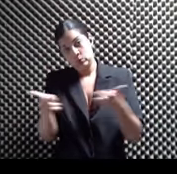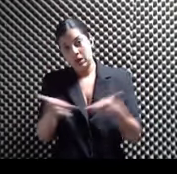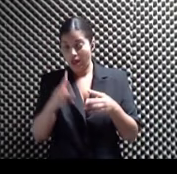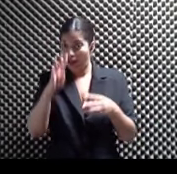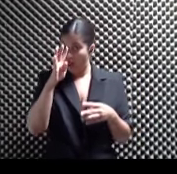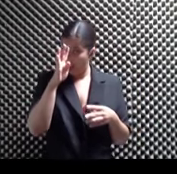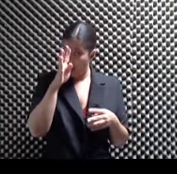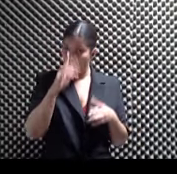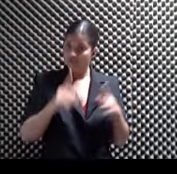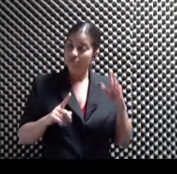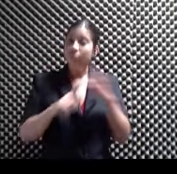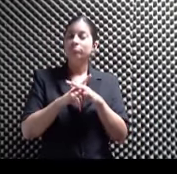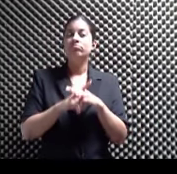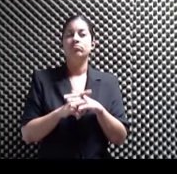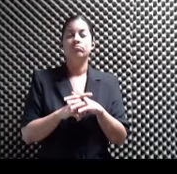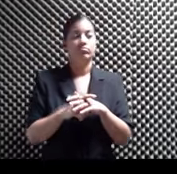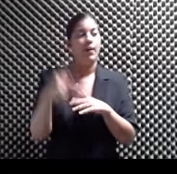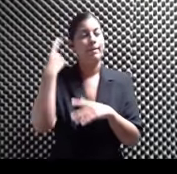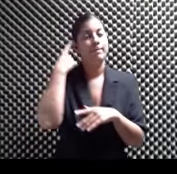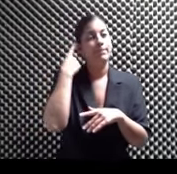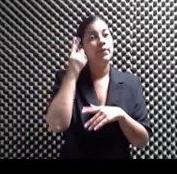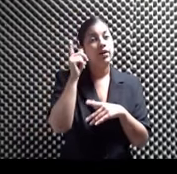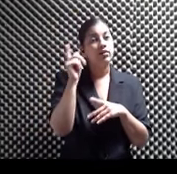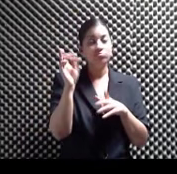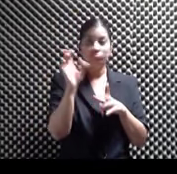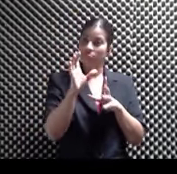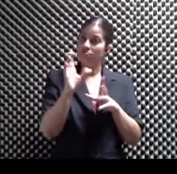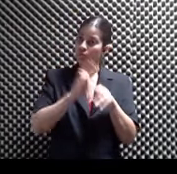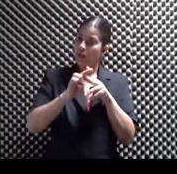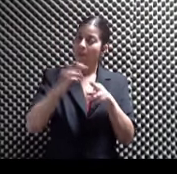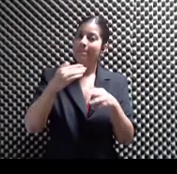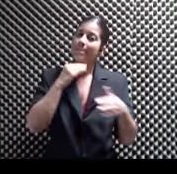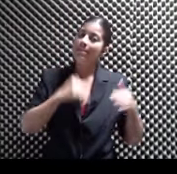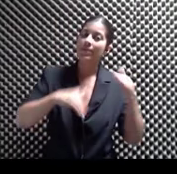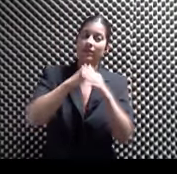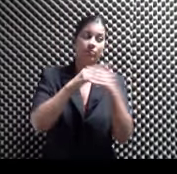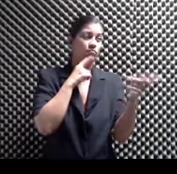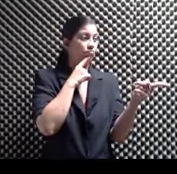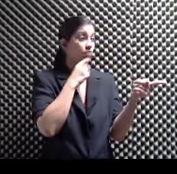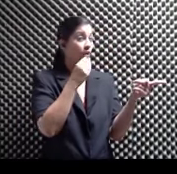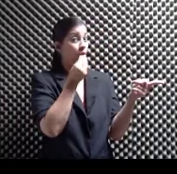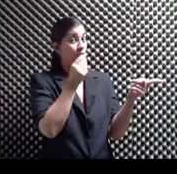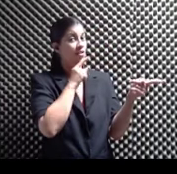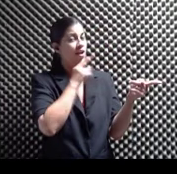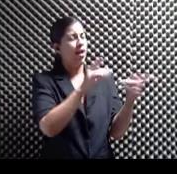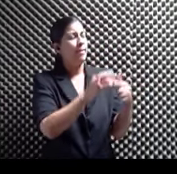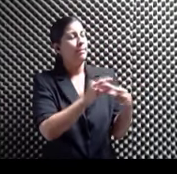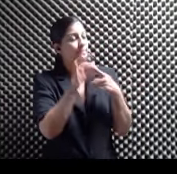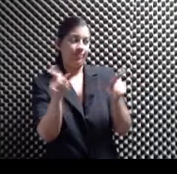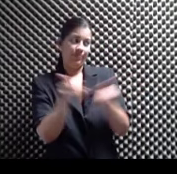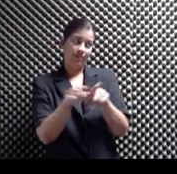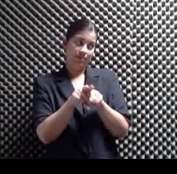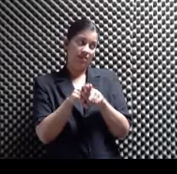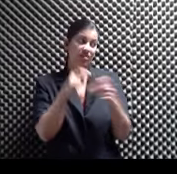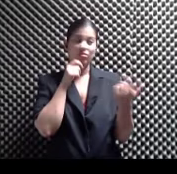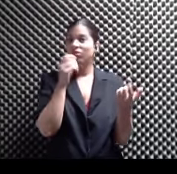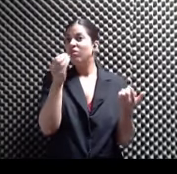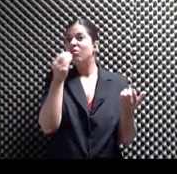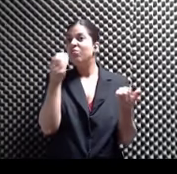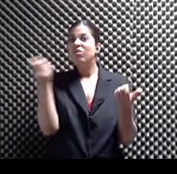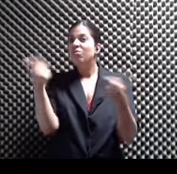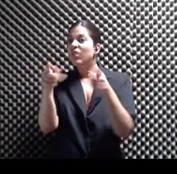como opción y maximizarlo de la misma manera. Y de hecho, la comida es especial también. O sea, no, no es una comida que tú